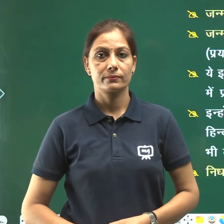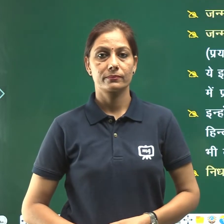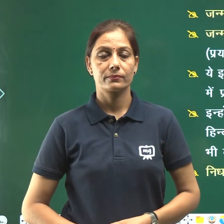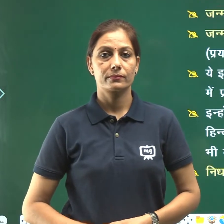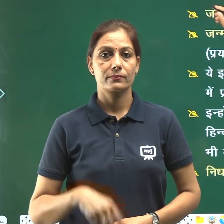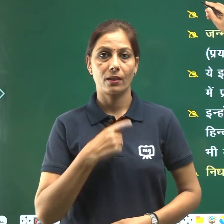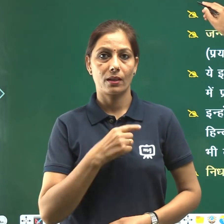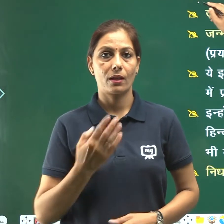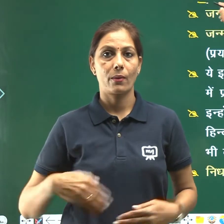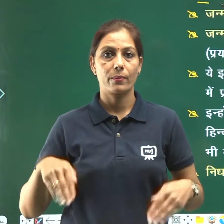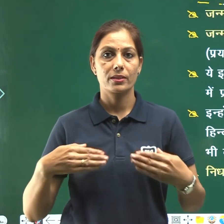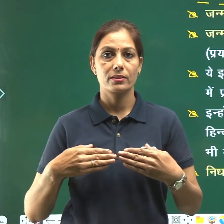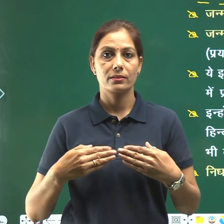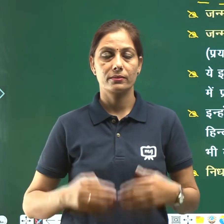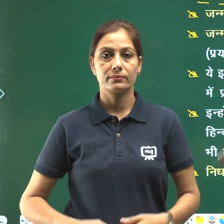इनका परिचय।